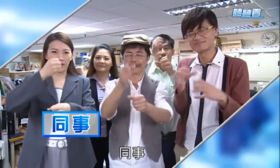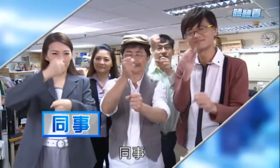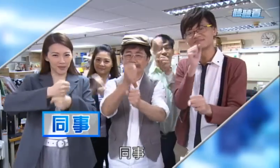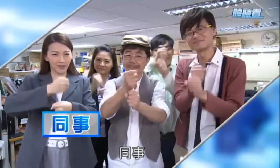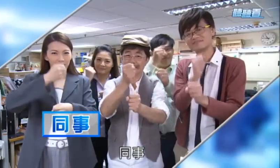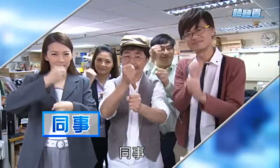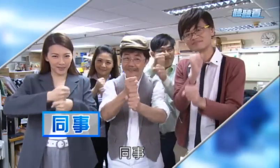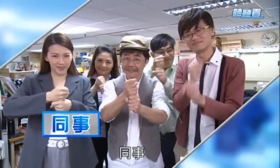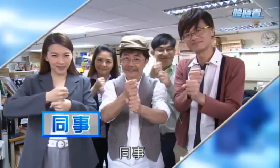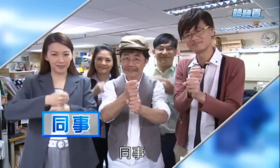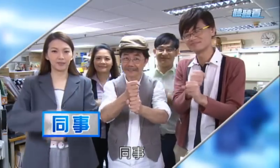同事，